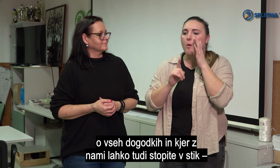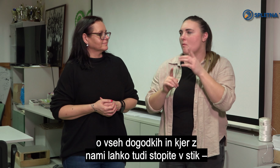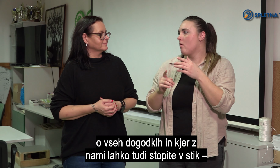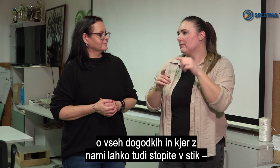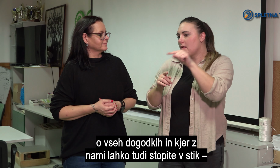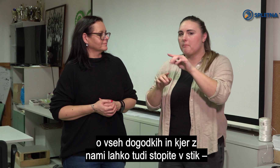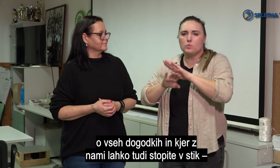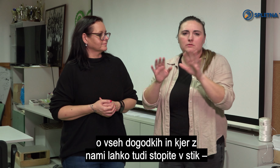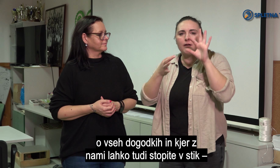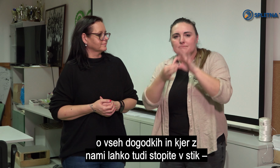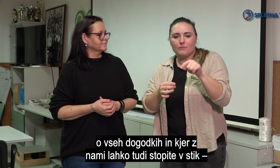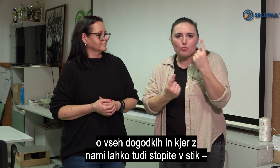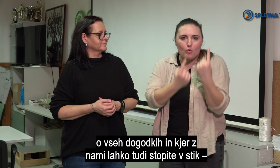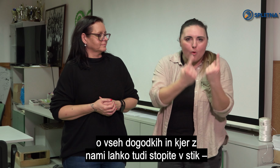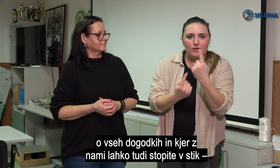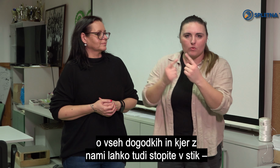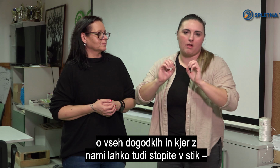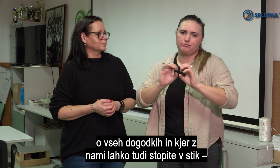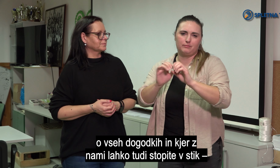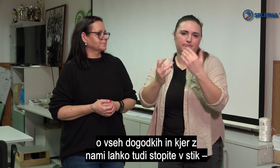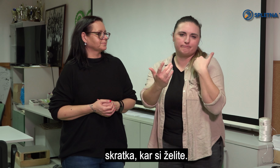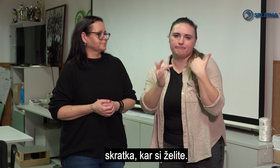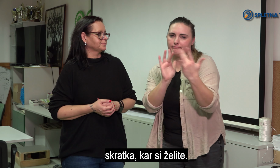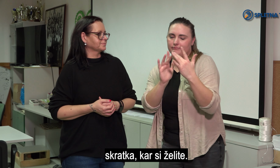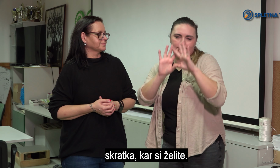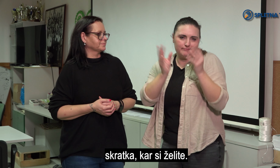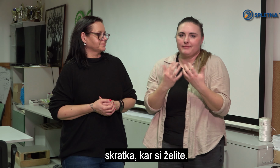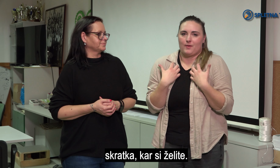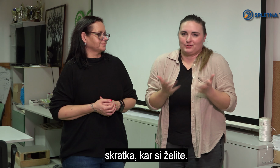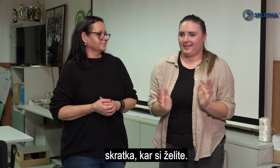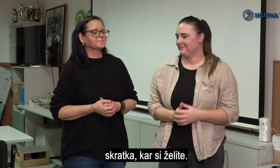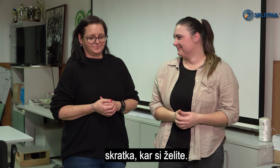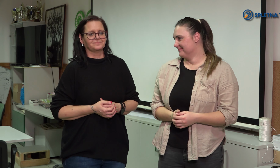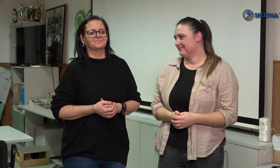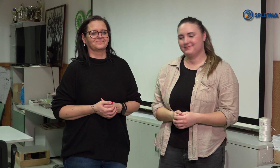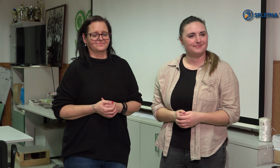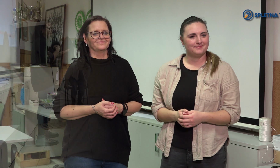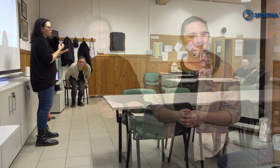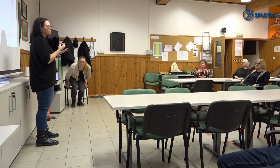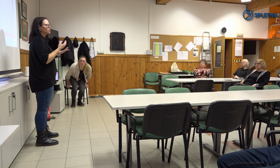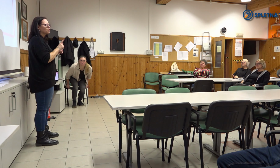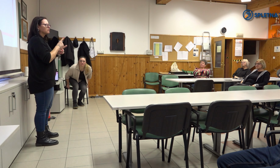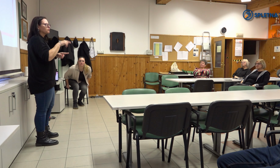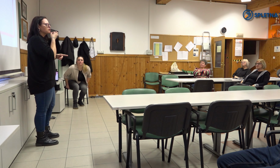objavljali informacije o vseh dogodkih in kjer z nami lahko tudi stopite v stik. Skratka, kar si